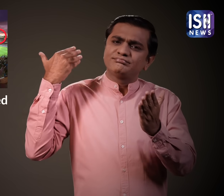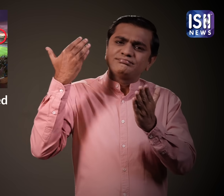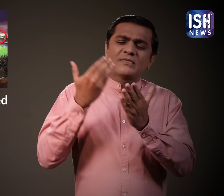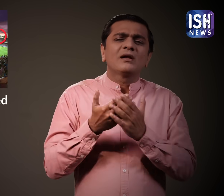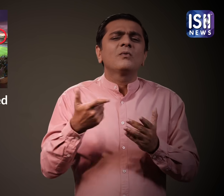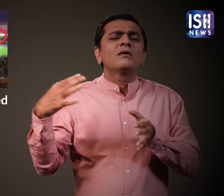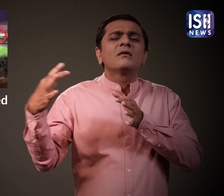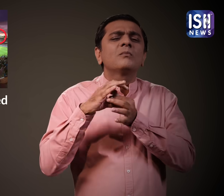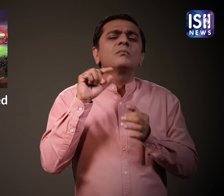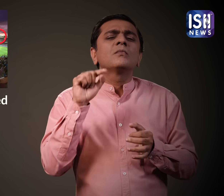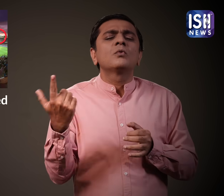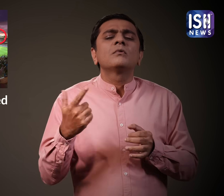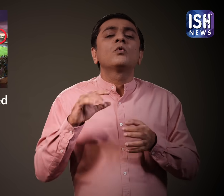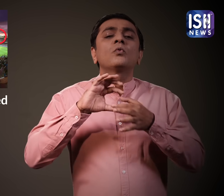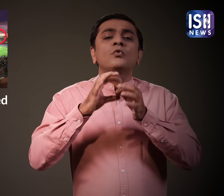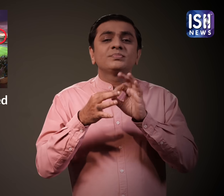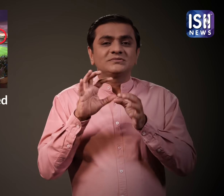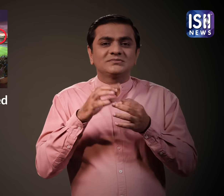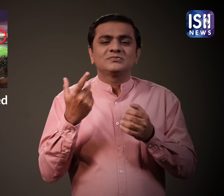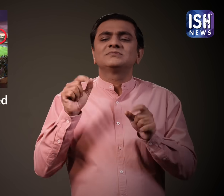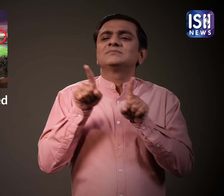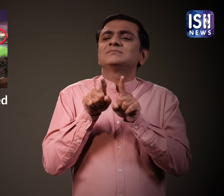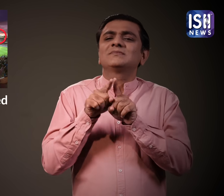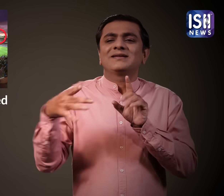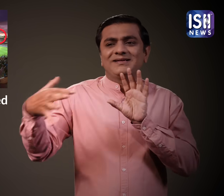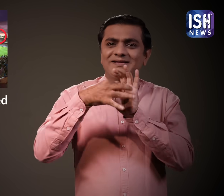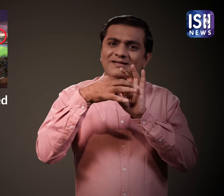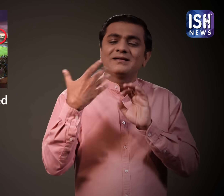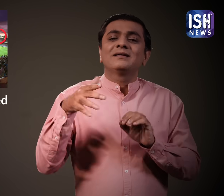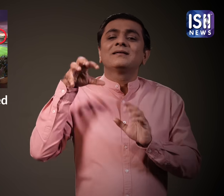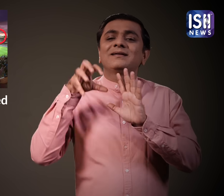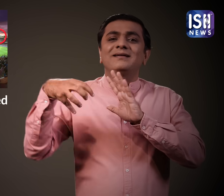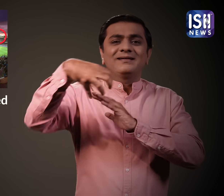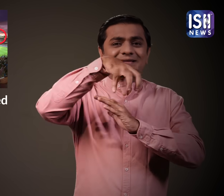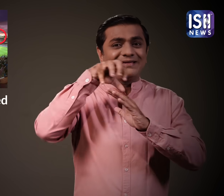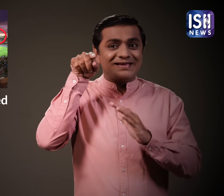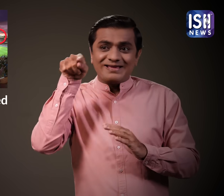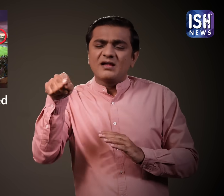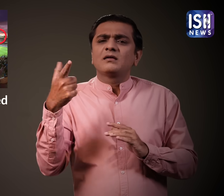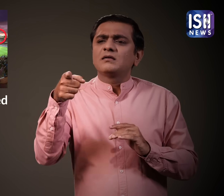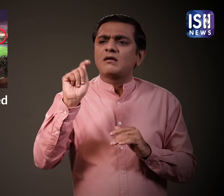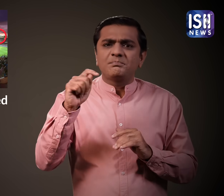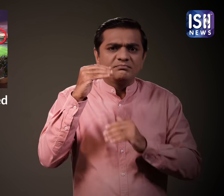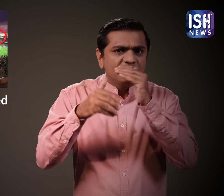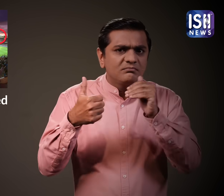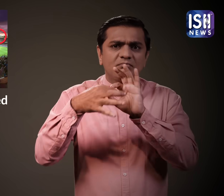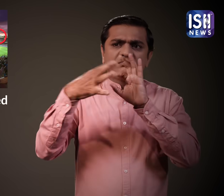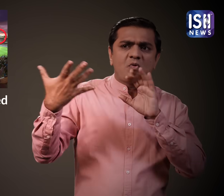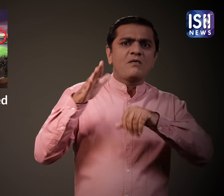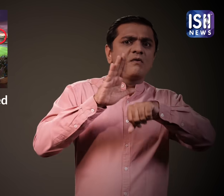आयोसी की बैठक अंतराश्ट्य खेल आयोजिनों जुनाव खेल और महासंगों को शामिल करने या